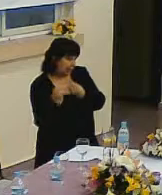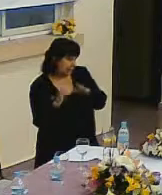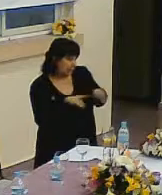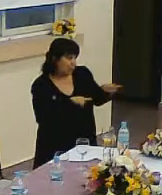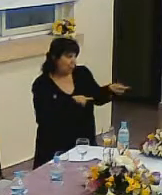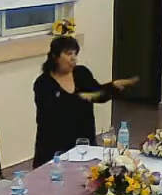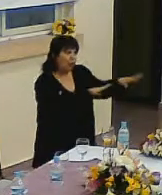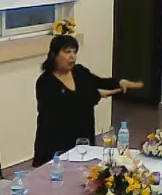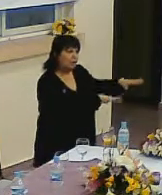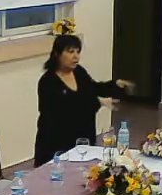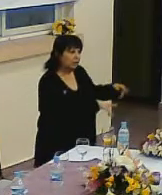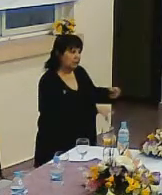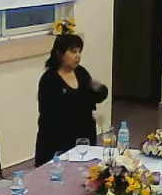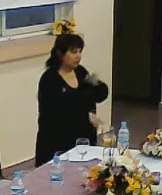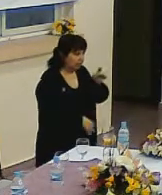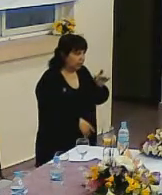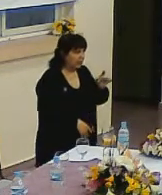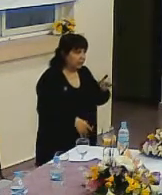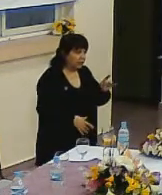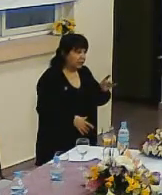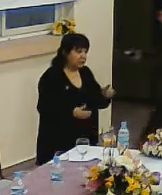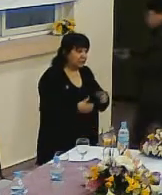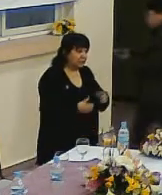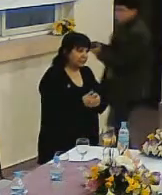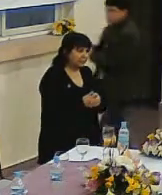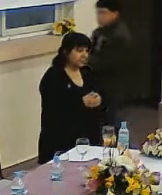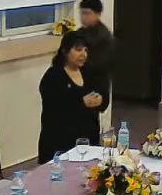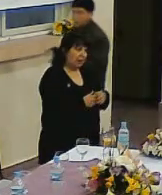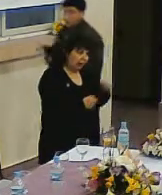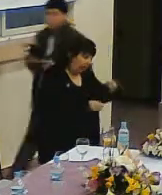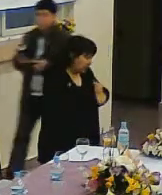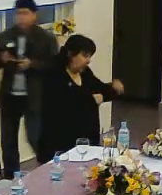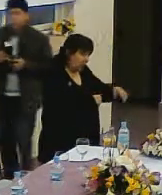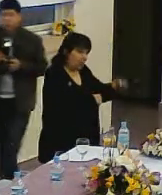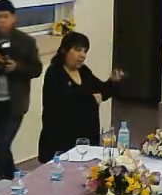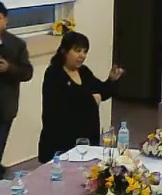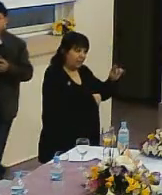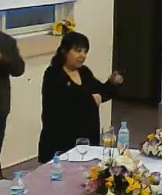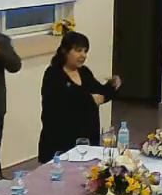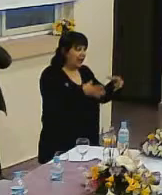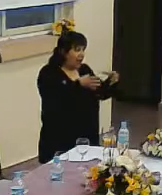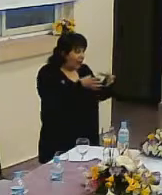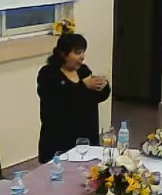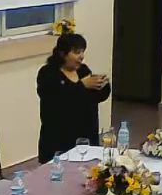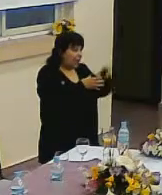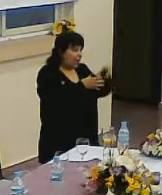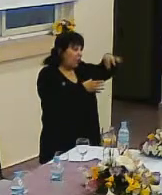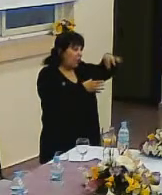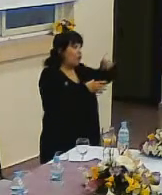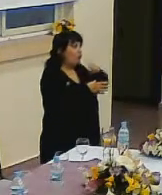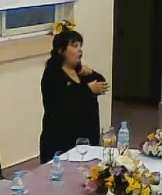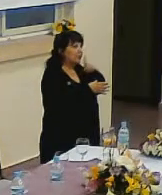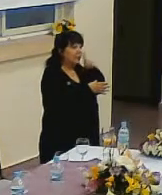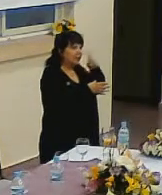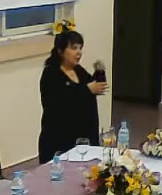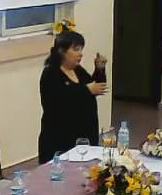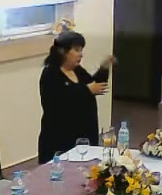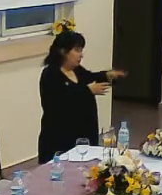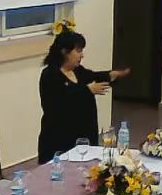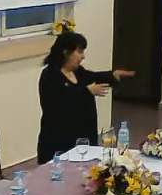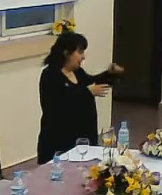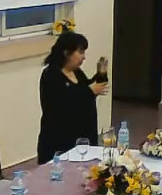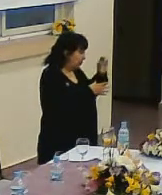y la verdad no fue fácil, no es fácil. Somos el equipo del Notti de trastornos de aprendizaje